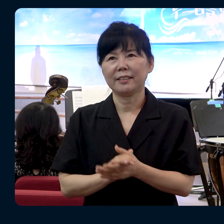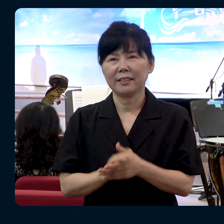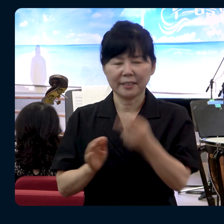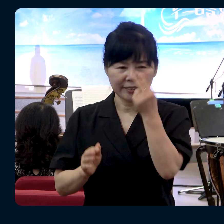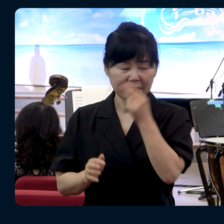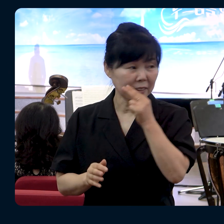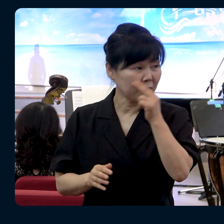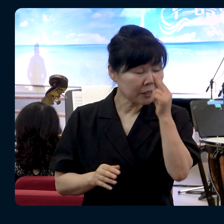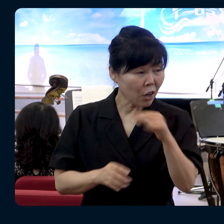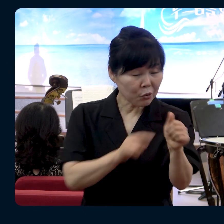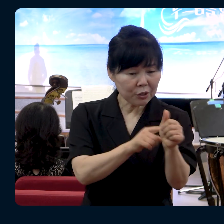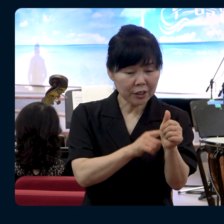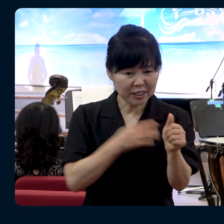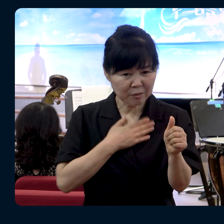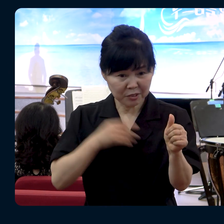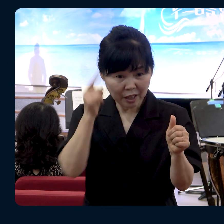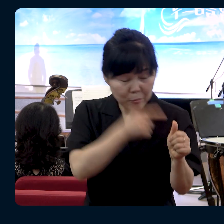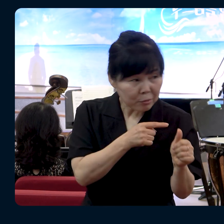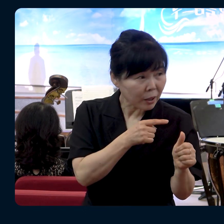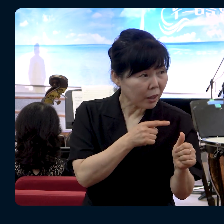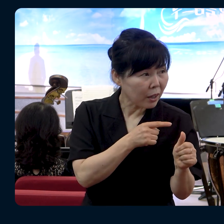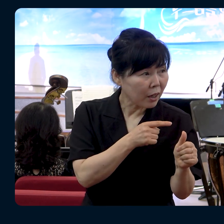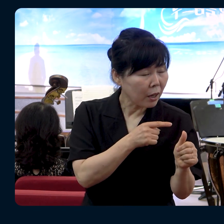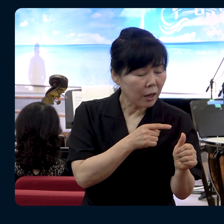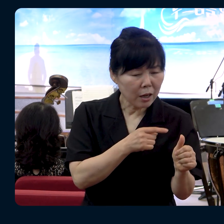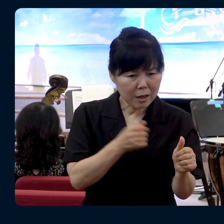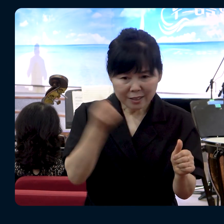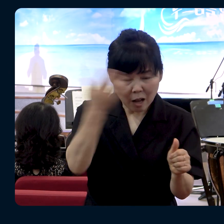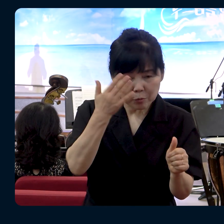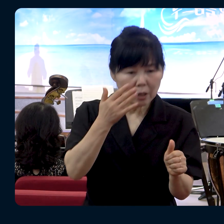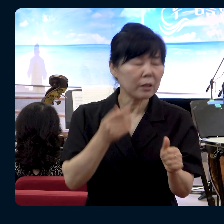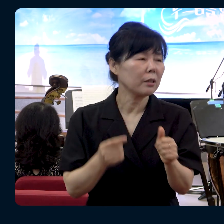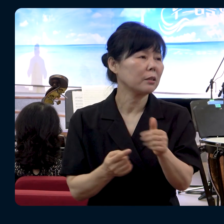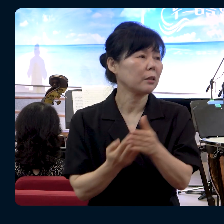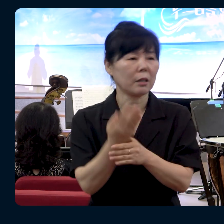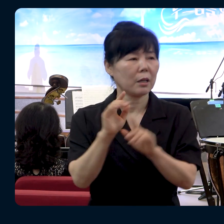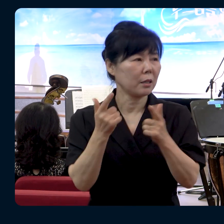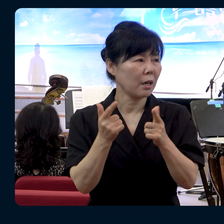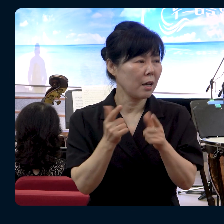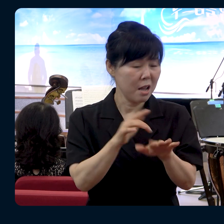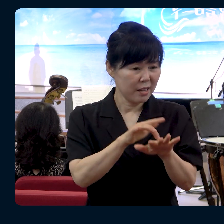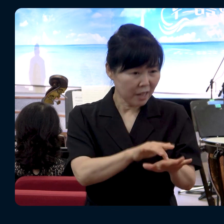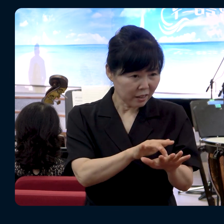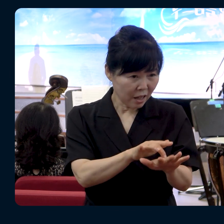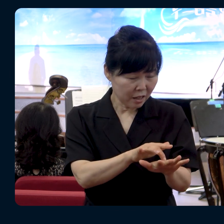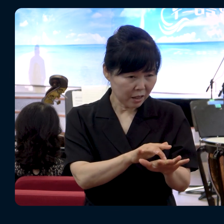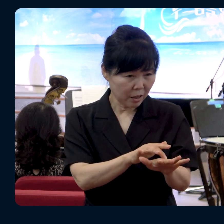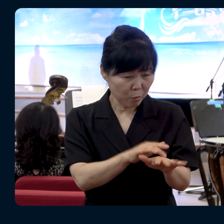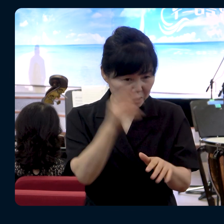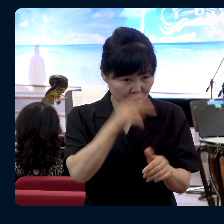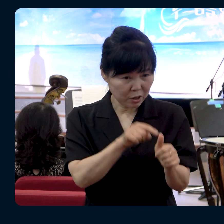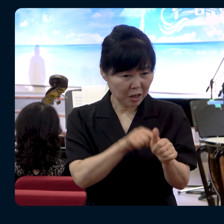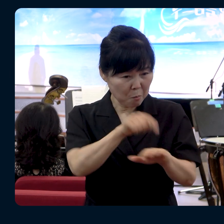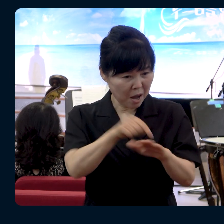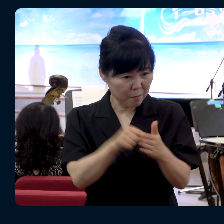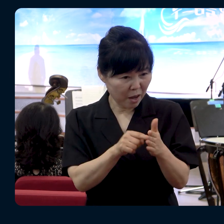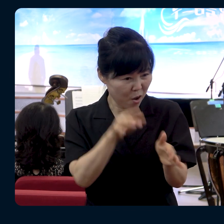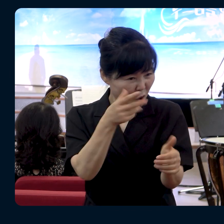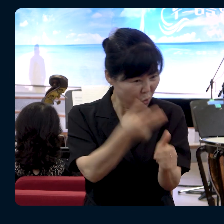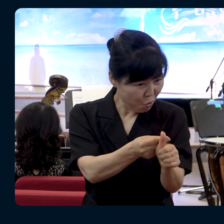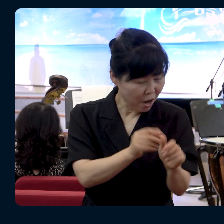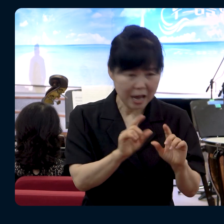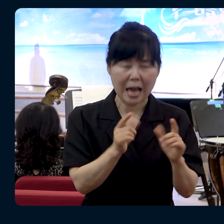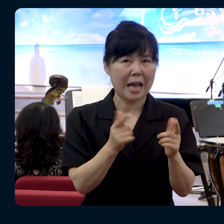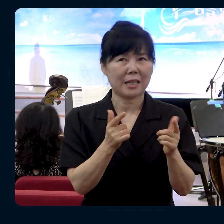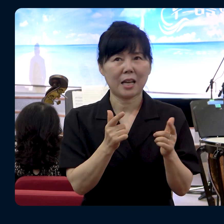불쾌하게 느꼈던 이 분노는 갑자기 떠오른 것도 아니에요. 마귀가 갑자기 그 마음 가운데 심겨준 것도 아닙니다.